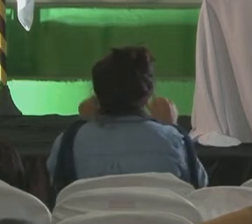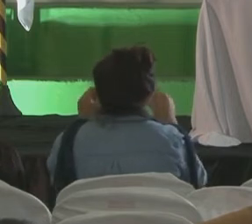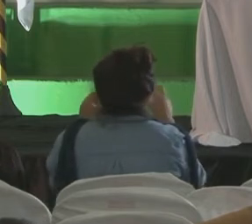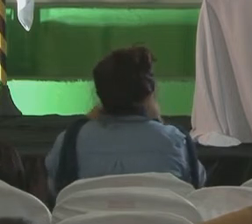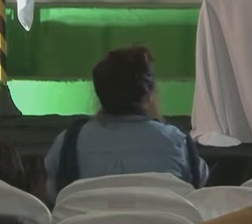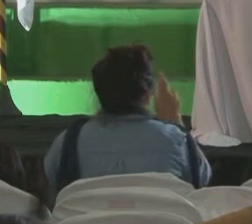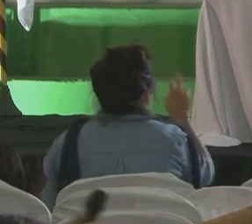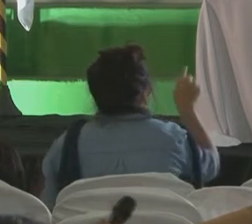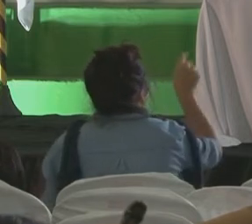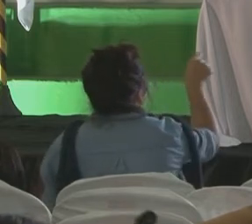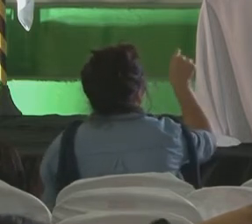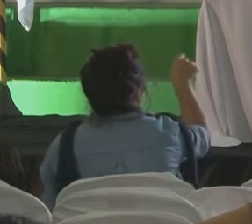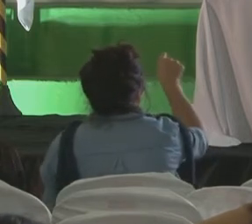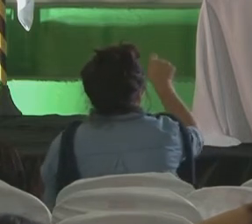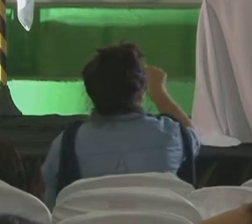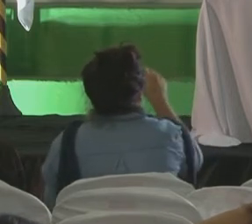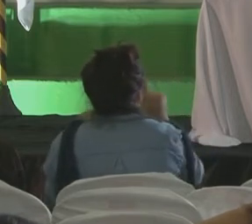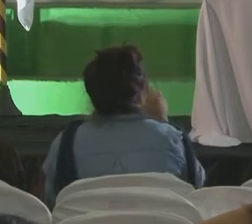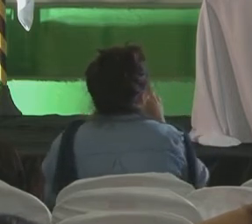quiser.